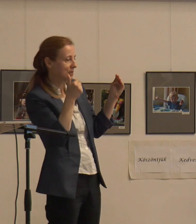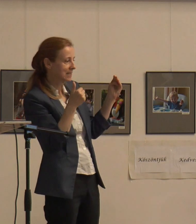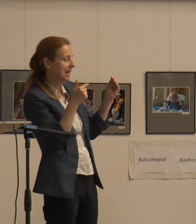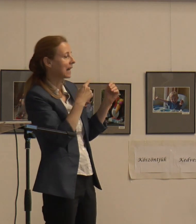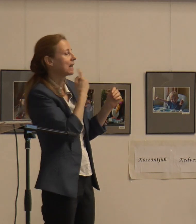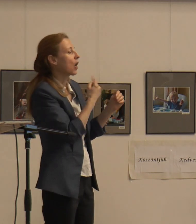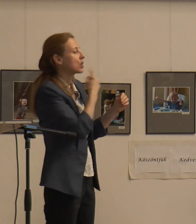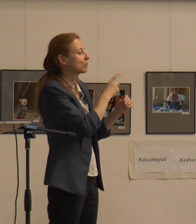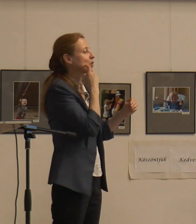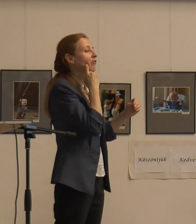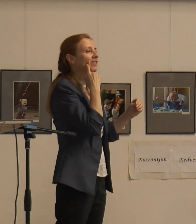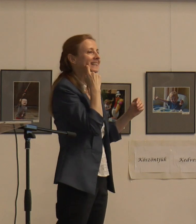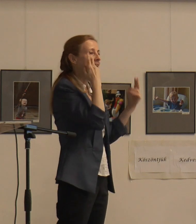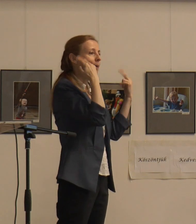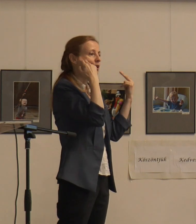a vidám nyúl,